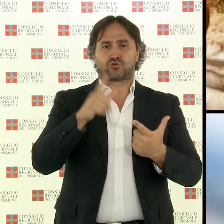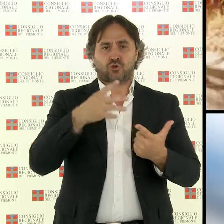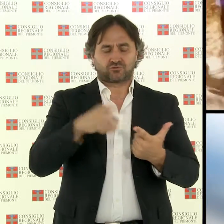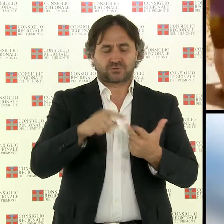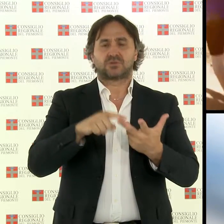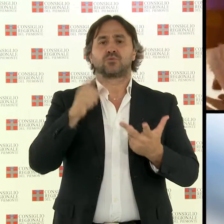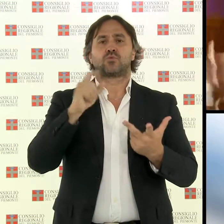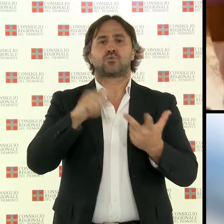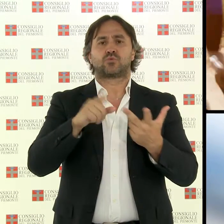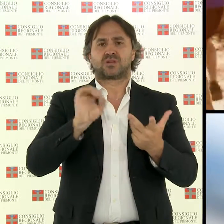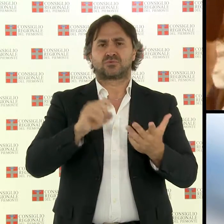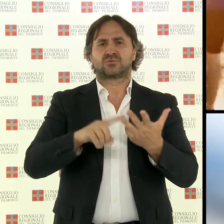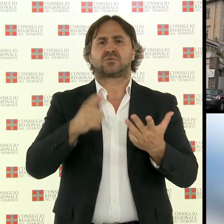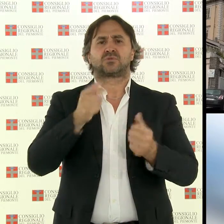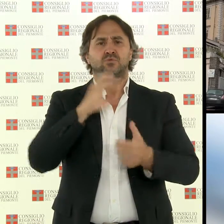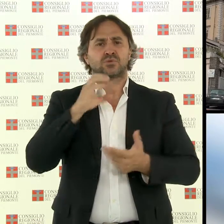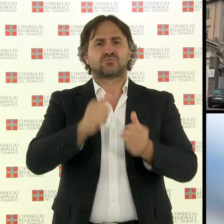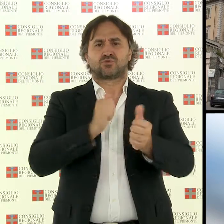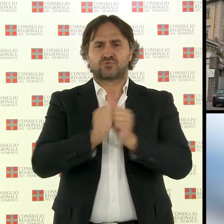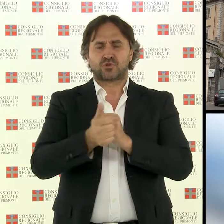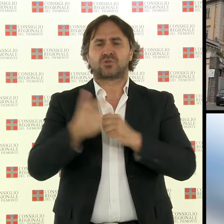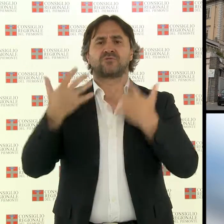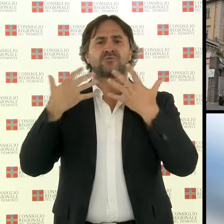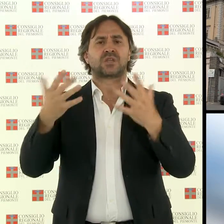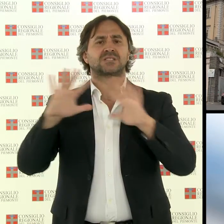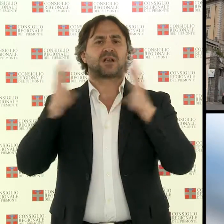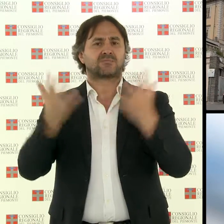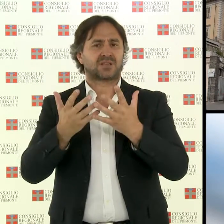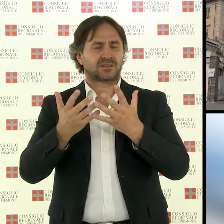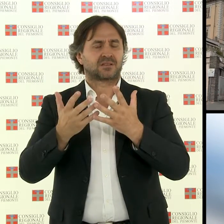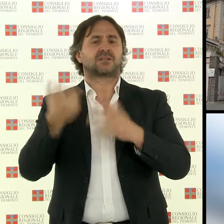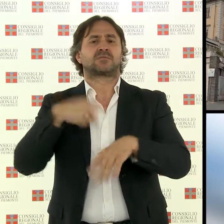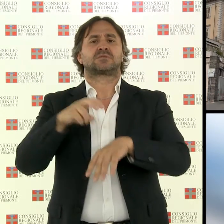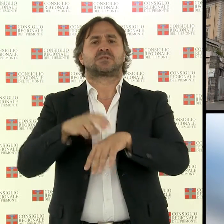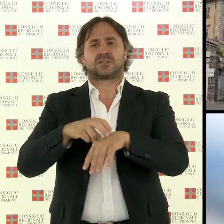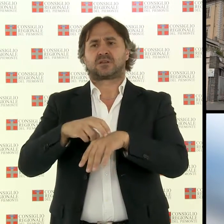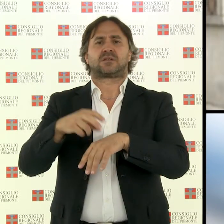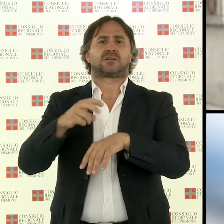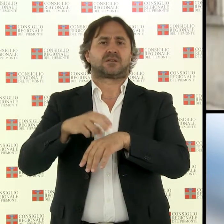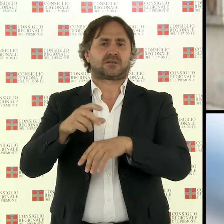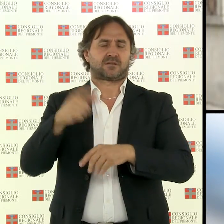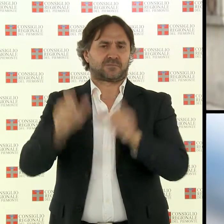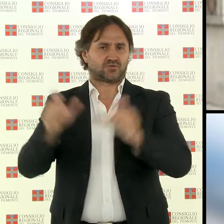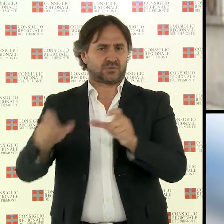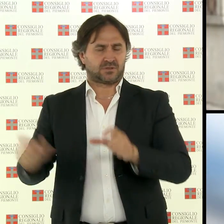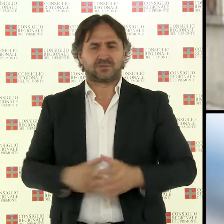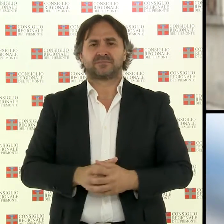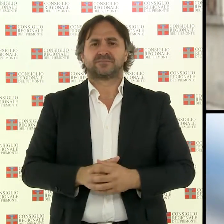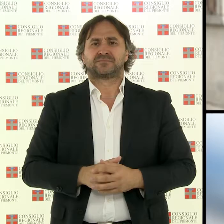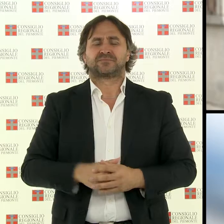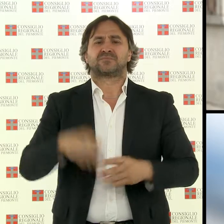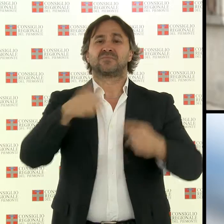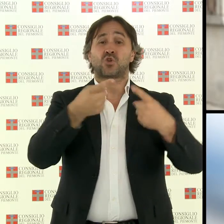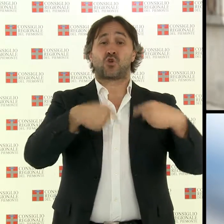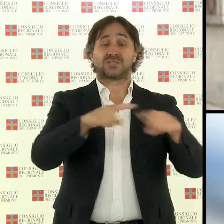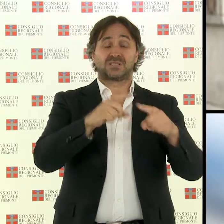e istruzione, turismo, sport, foreste e ambiente, sanità, personale regionale. In particolare, il Consiglio ha esaminato